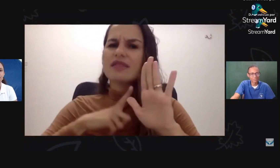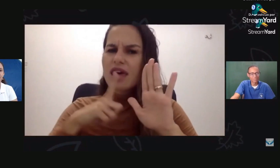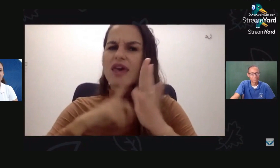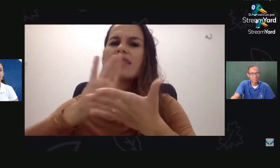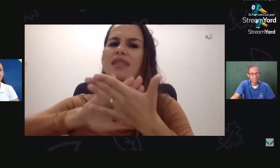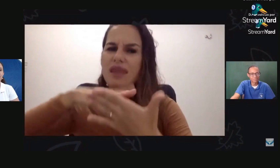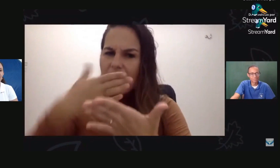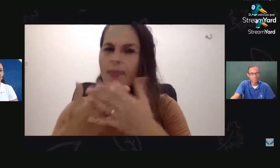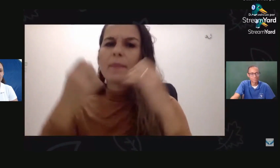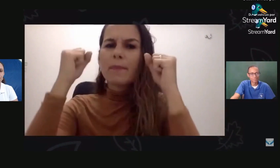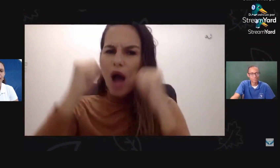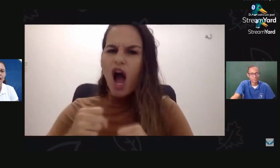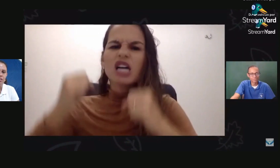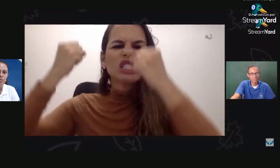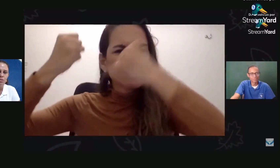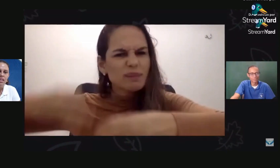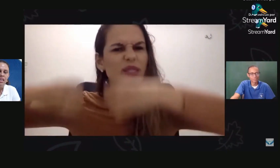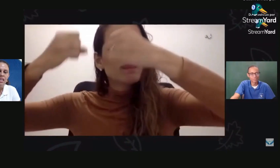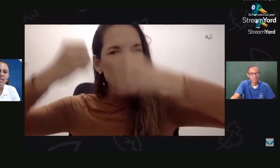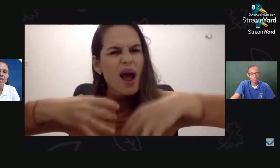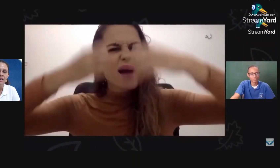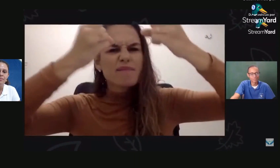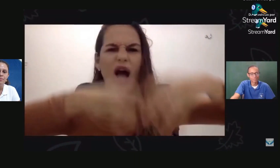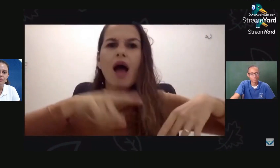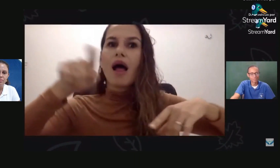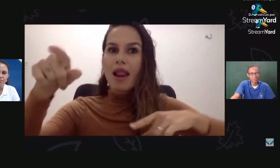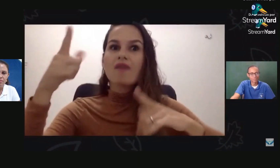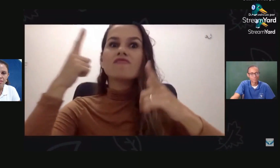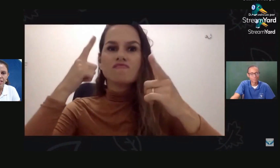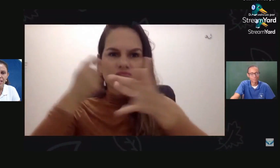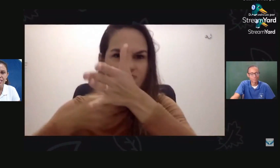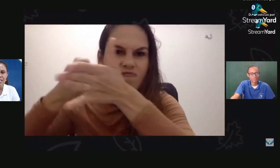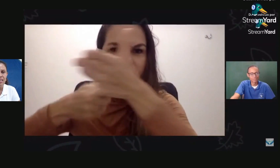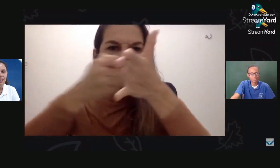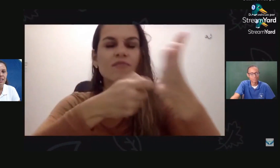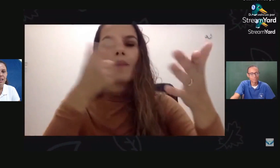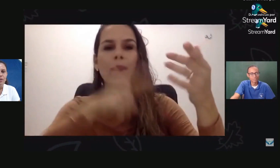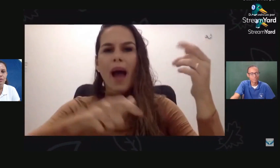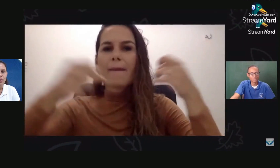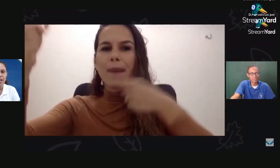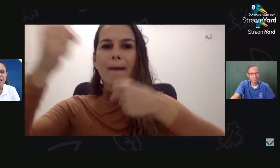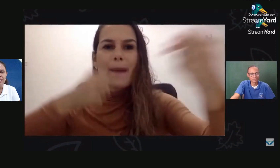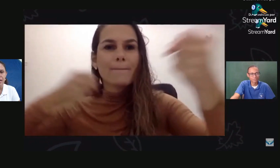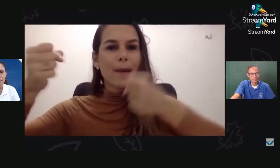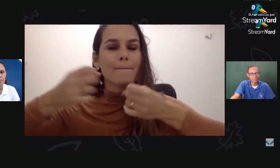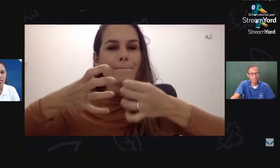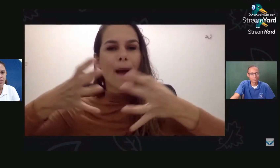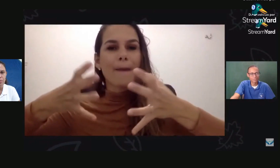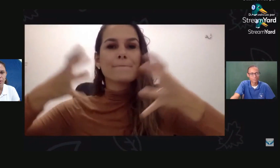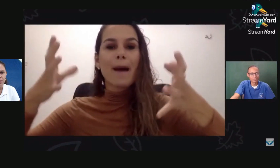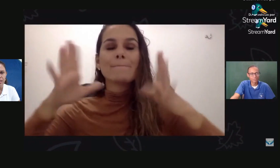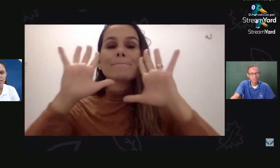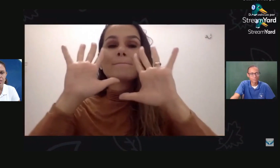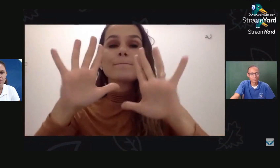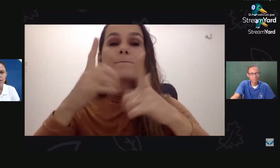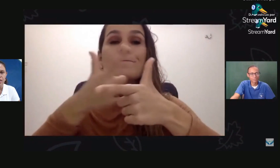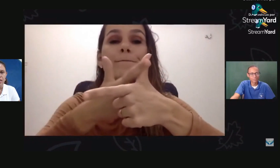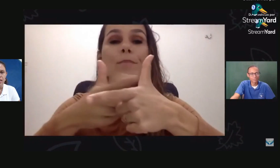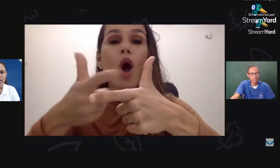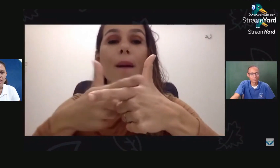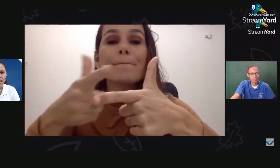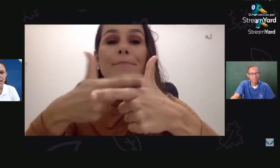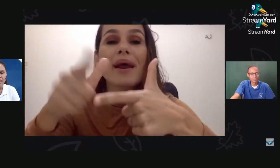ter também espaço e assim, foi extremamente